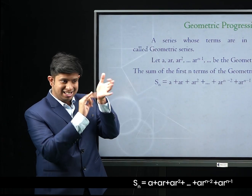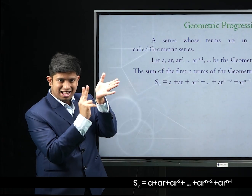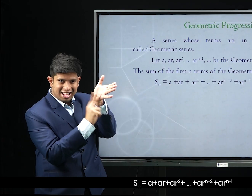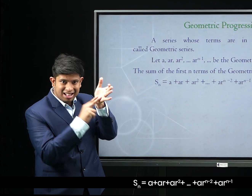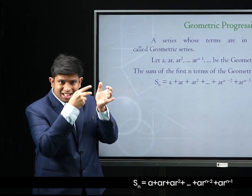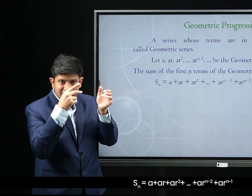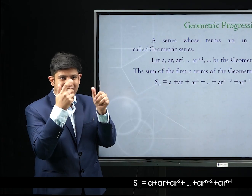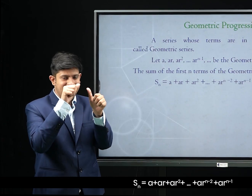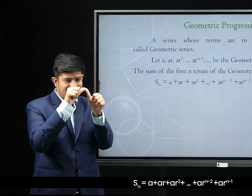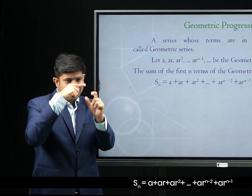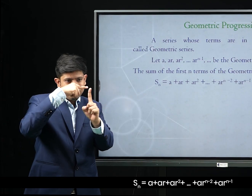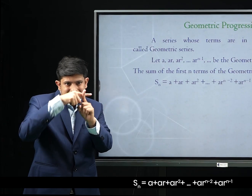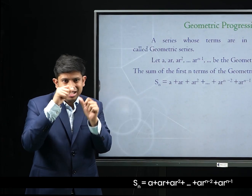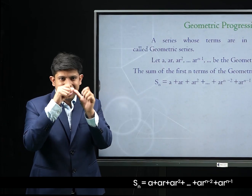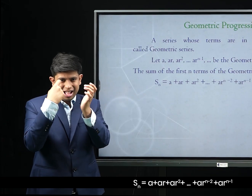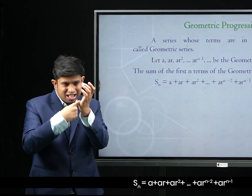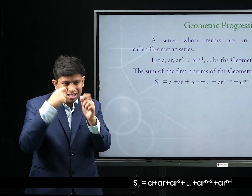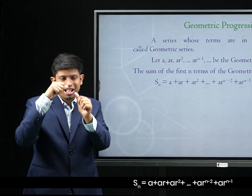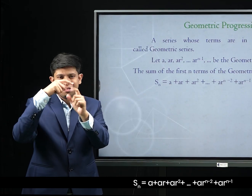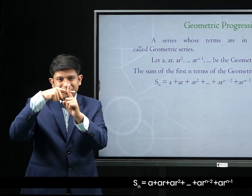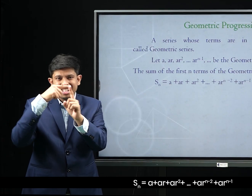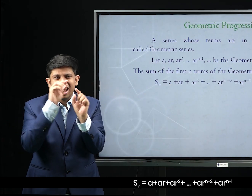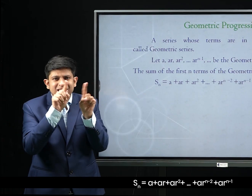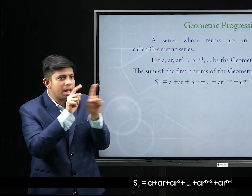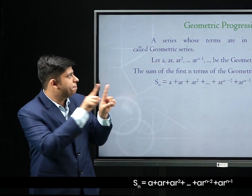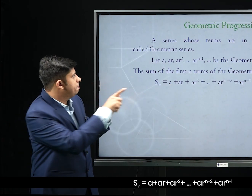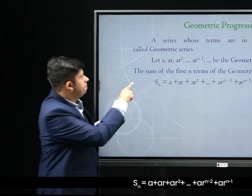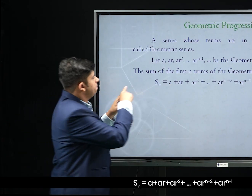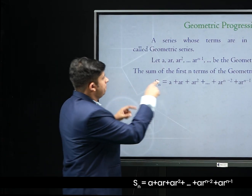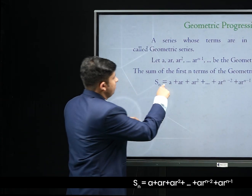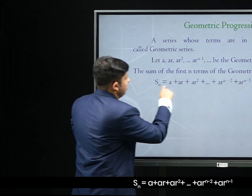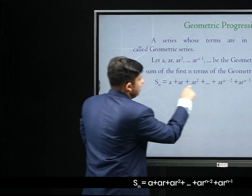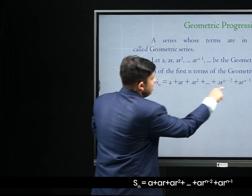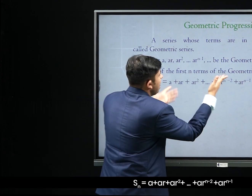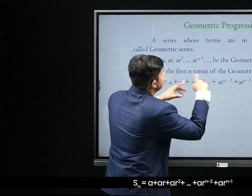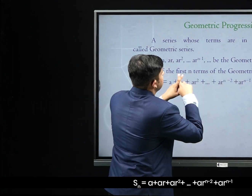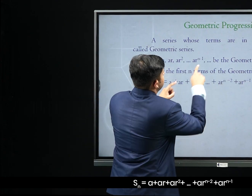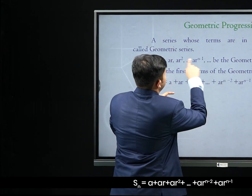Sn इज इक्वल A प्लस AR प्लस AR स्क्वायर प्लस AR क्यूब अप